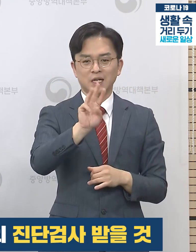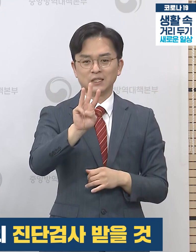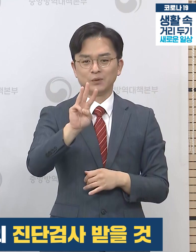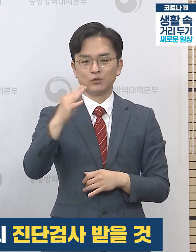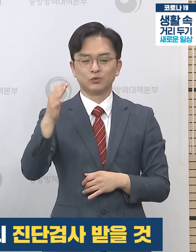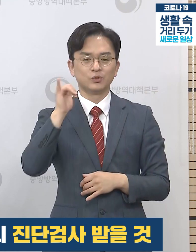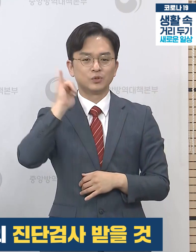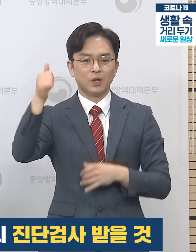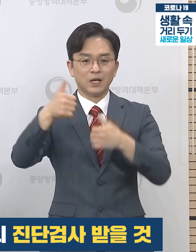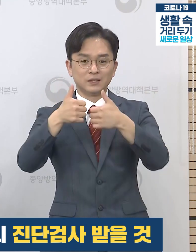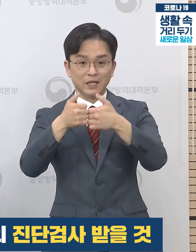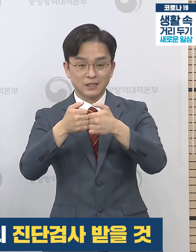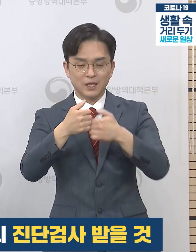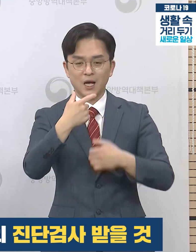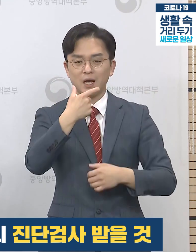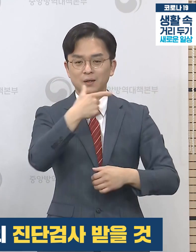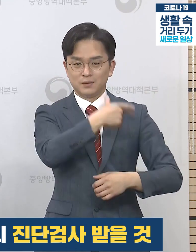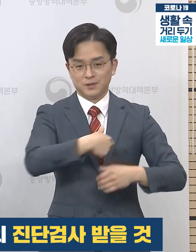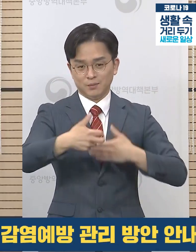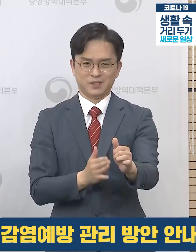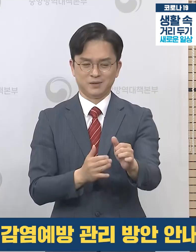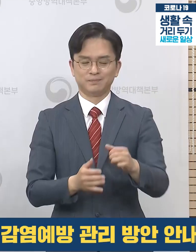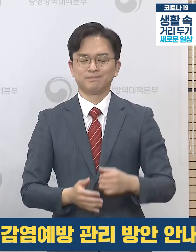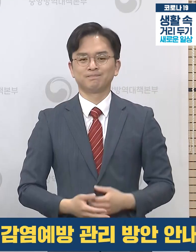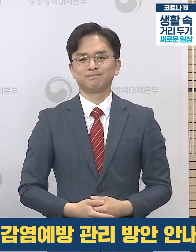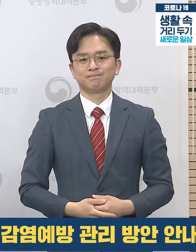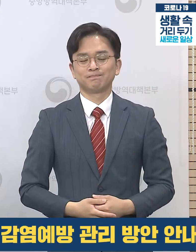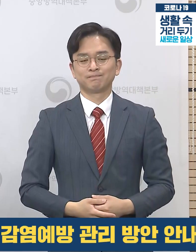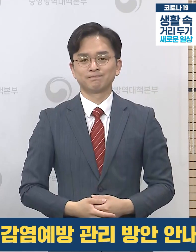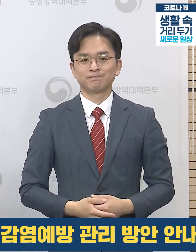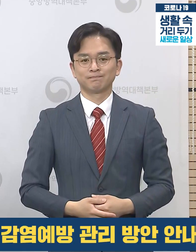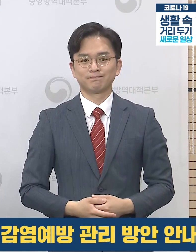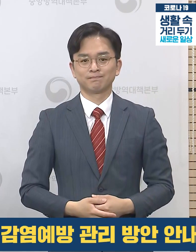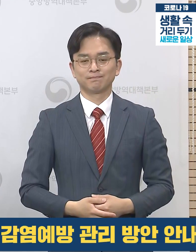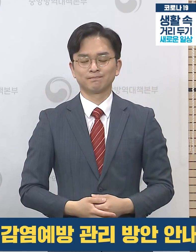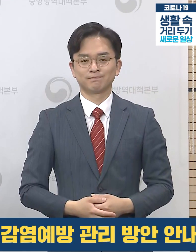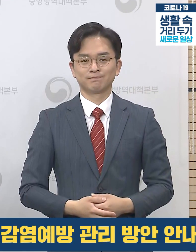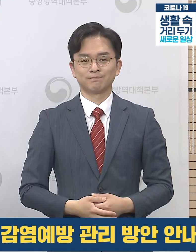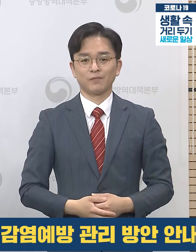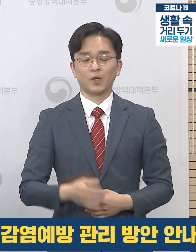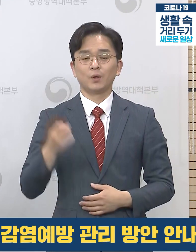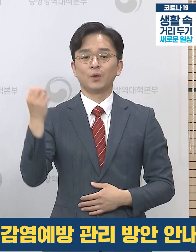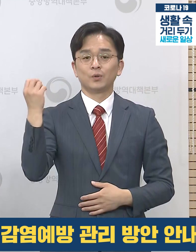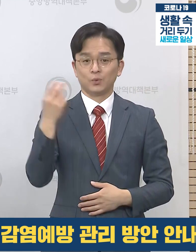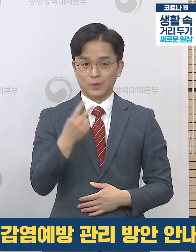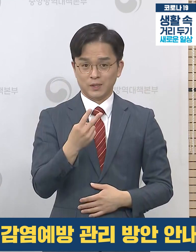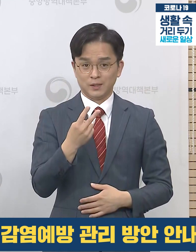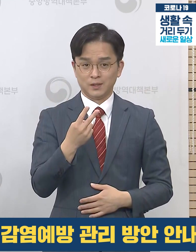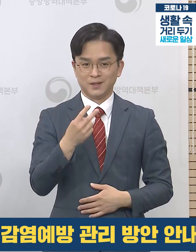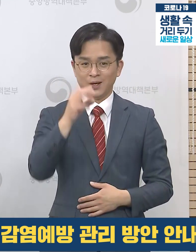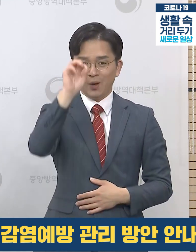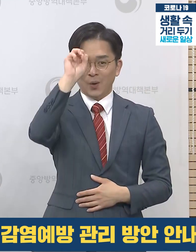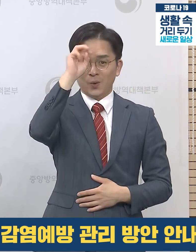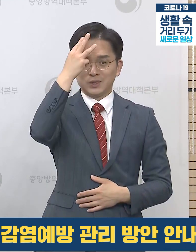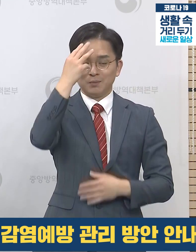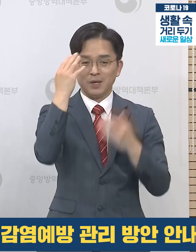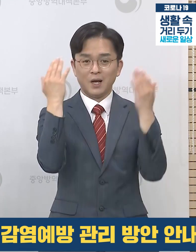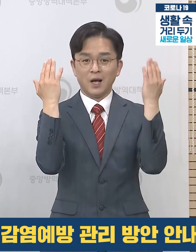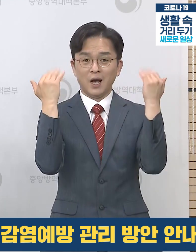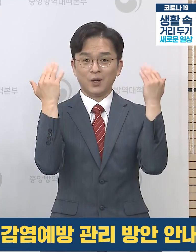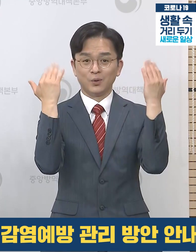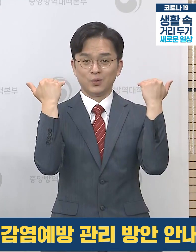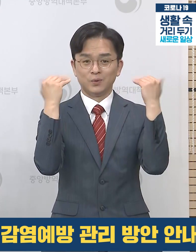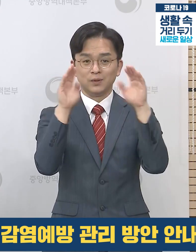진단검사를 받을 것을 요청드립니다. 저희 중앙방역대책본부에서는 고3 등교 수업을